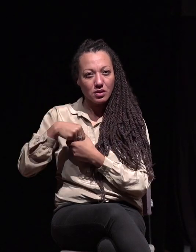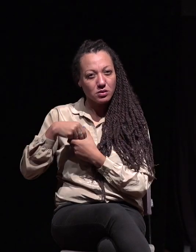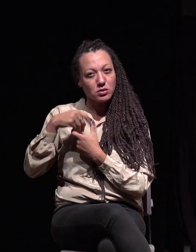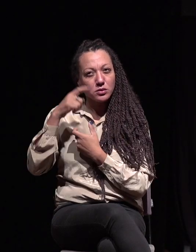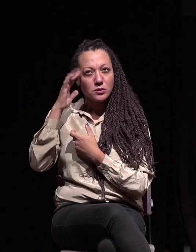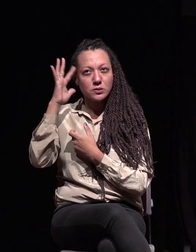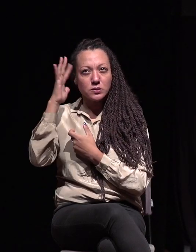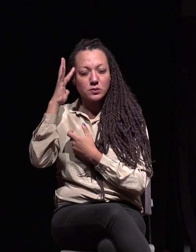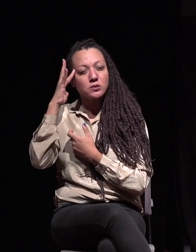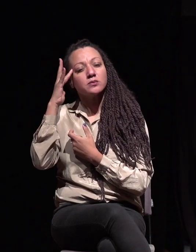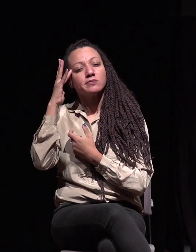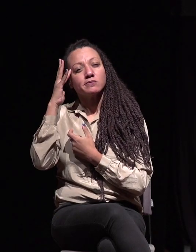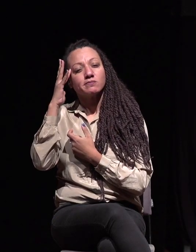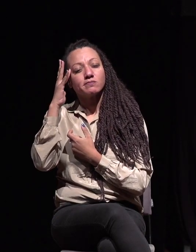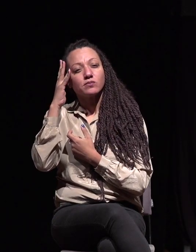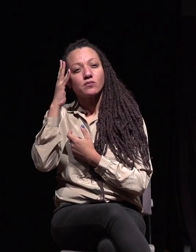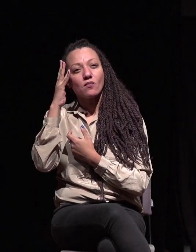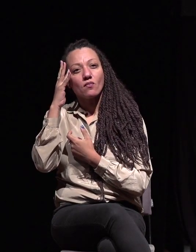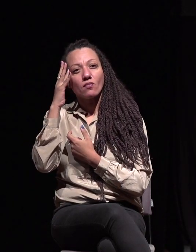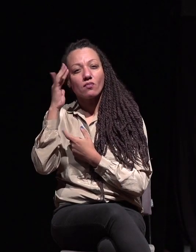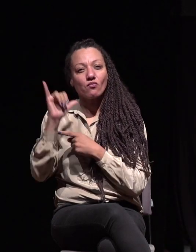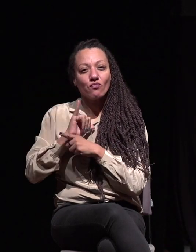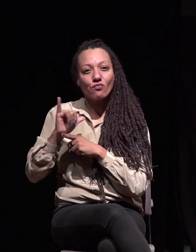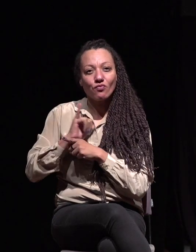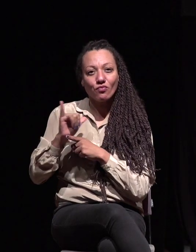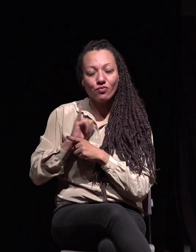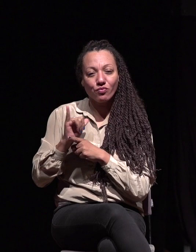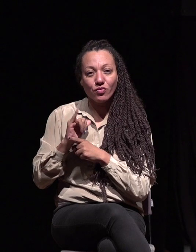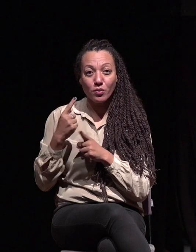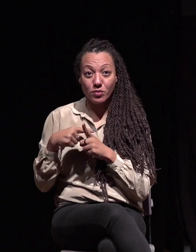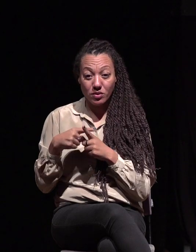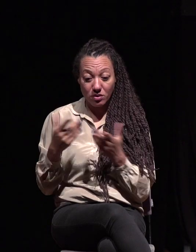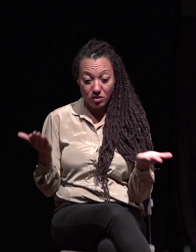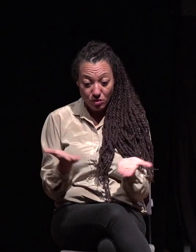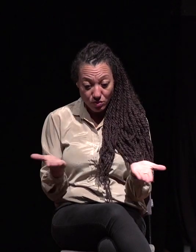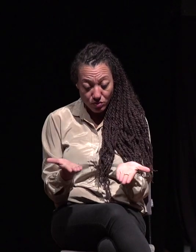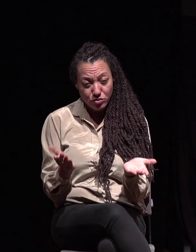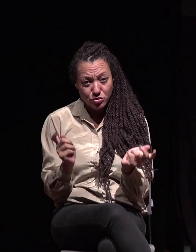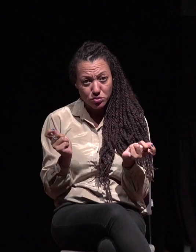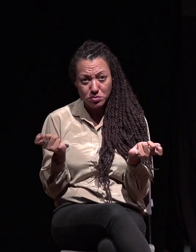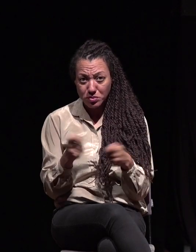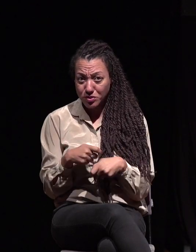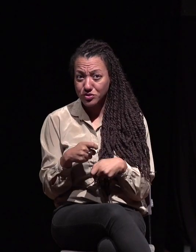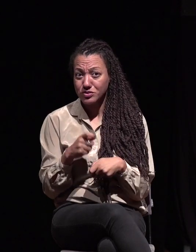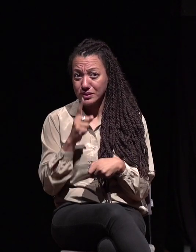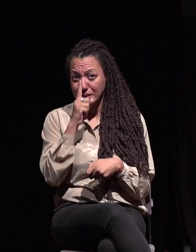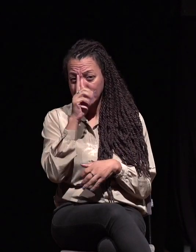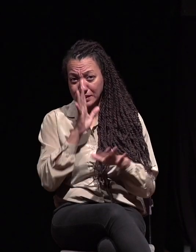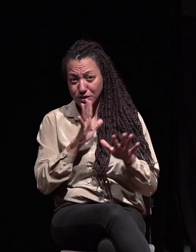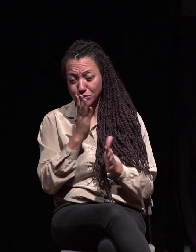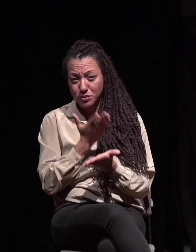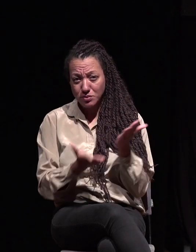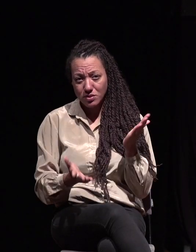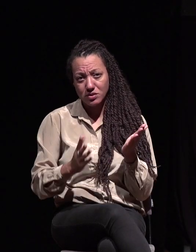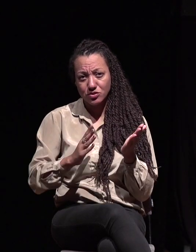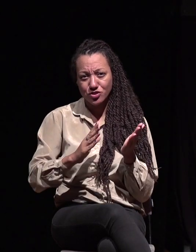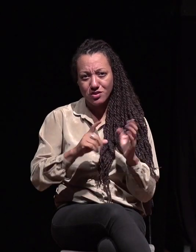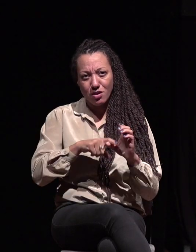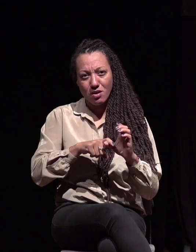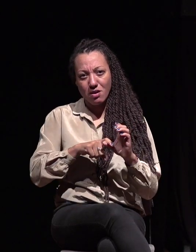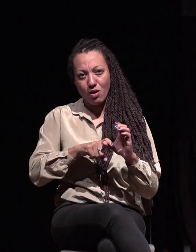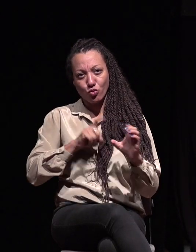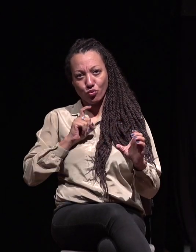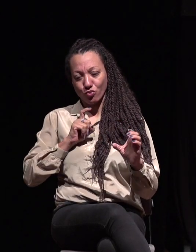está vivendo a possibilidade de um endurecimento em relação às nossas autonomias e nossas liberdades, a gente tem